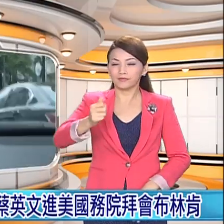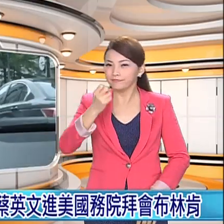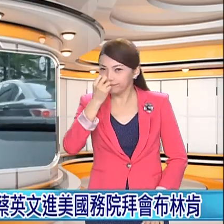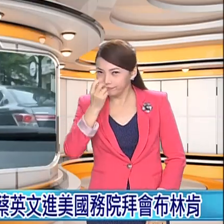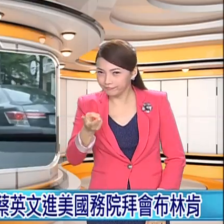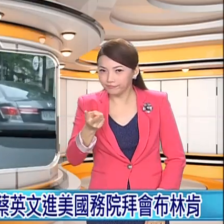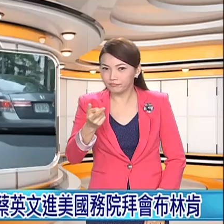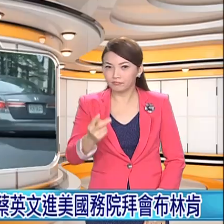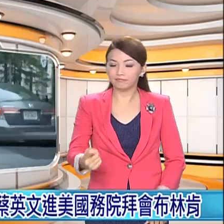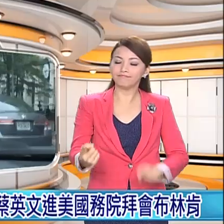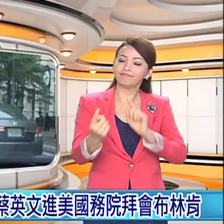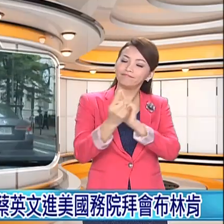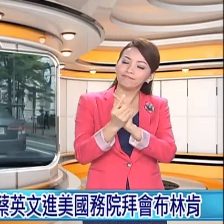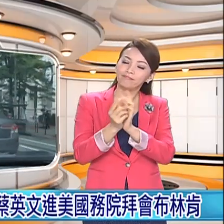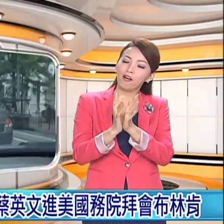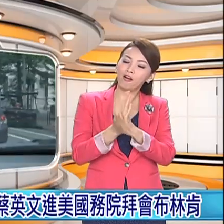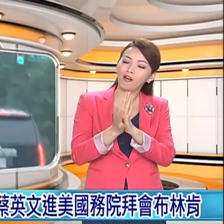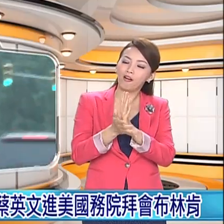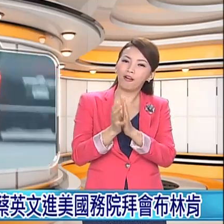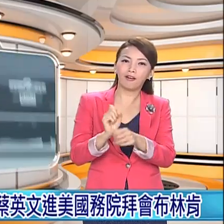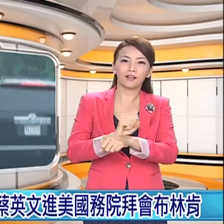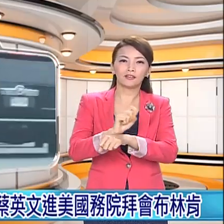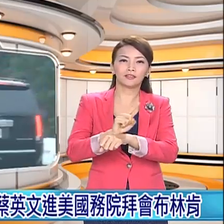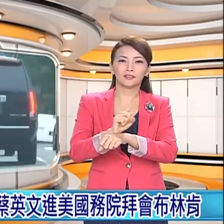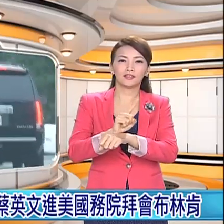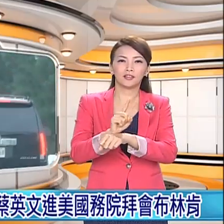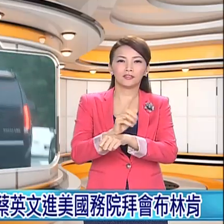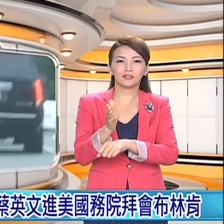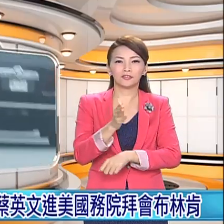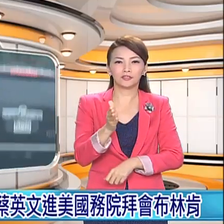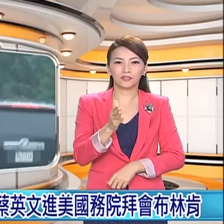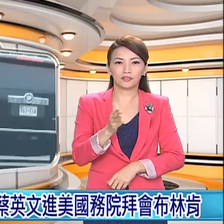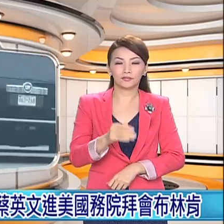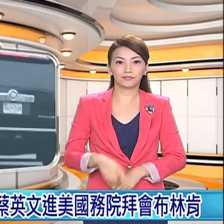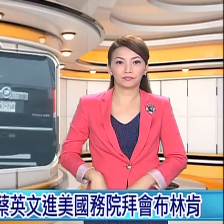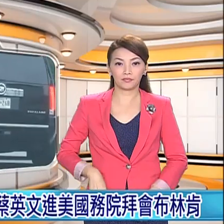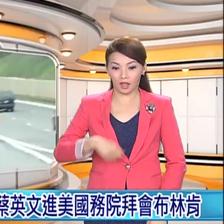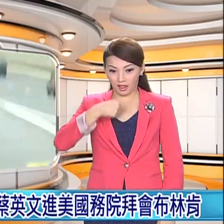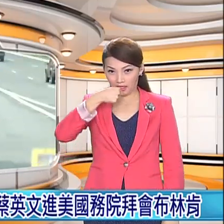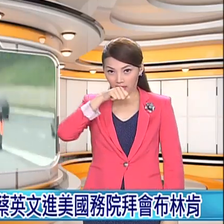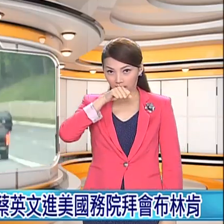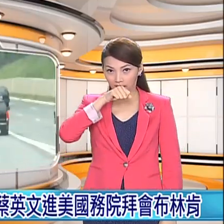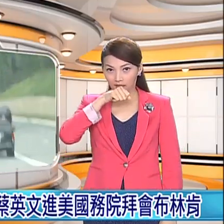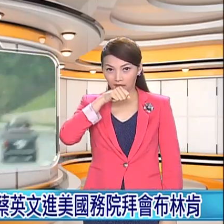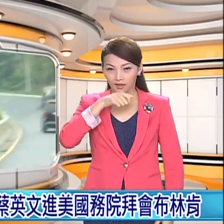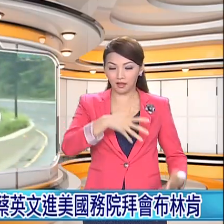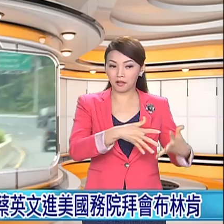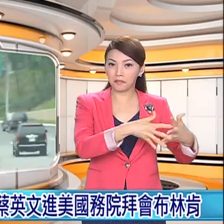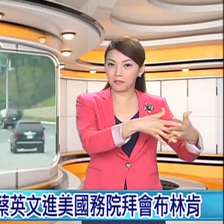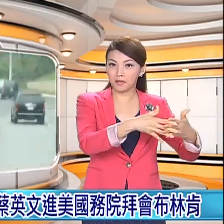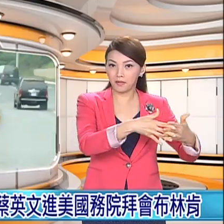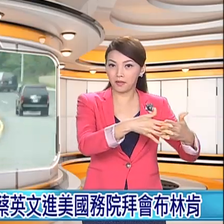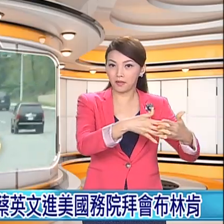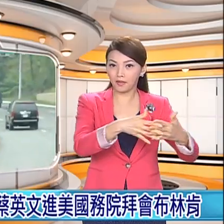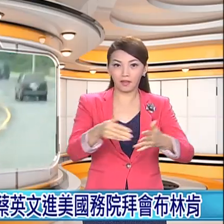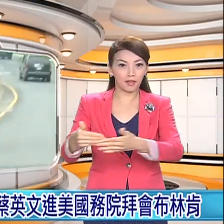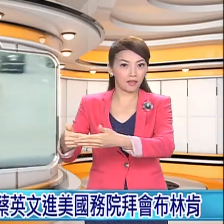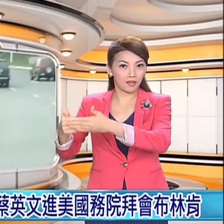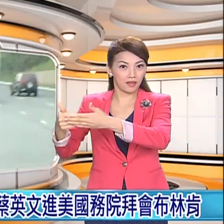国务院拜会美国副国务卿布林肯，而双方会谈了一个多小时，讨